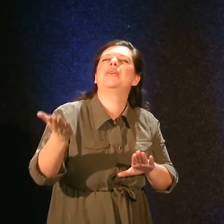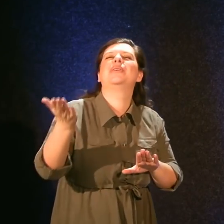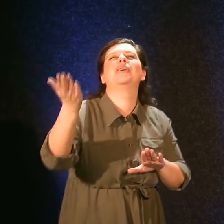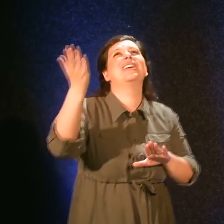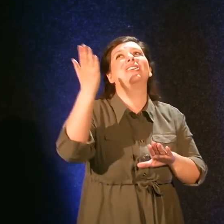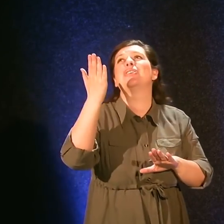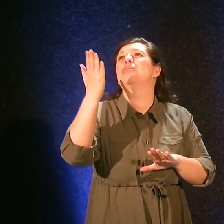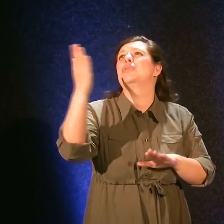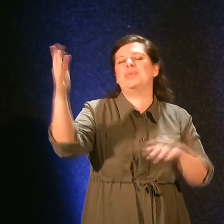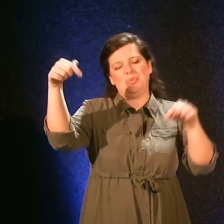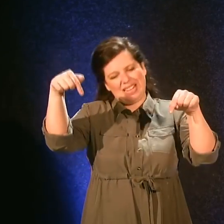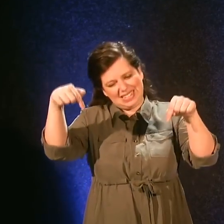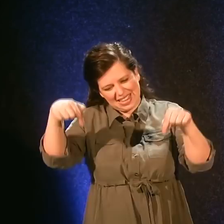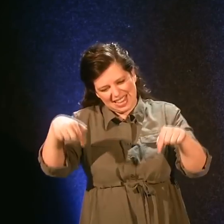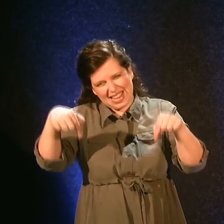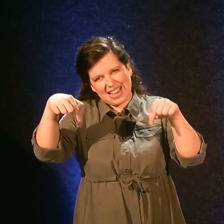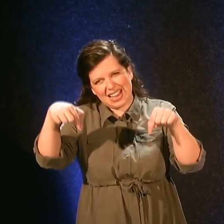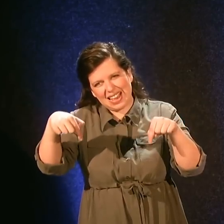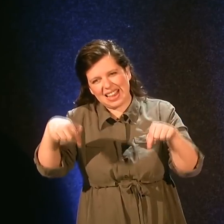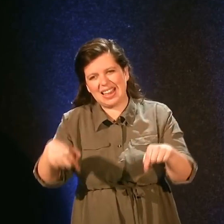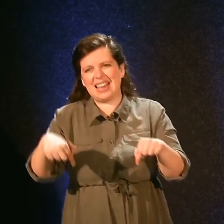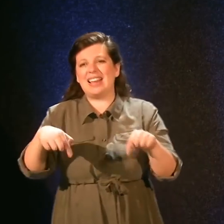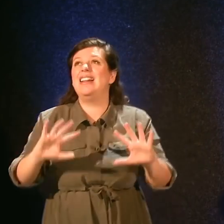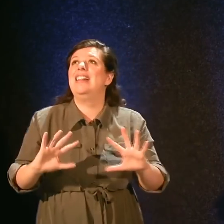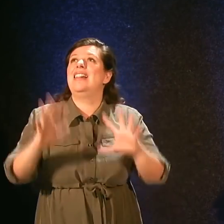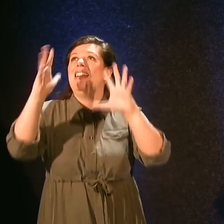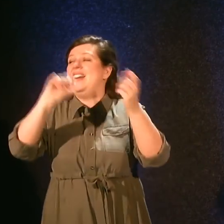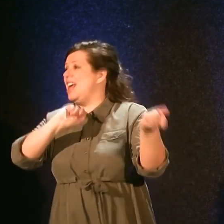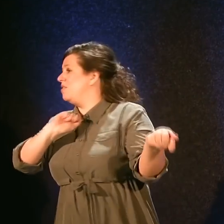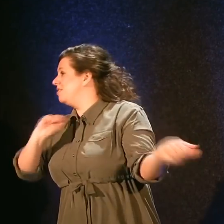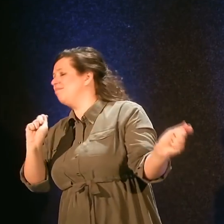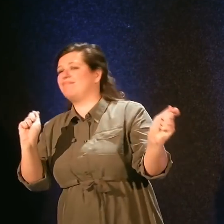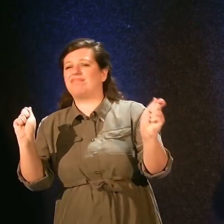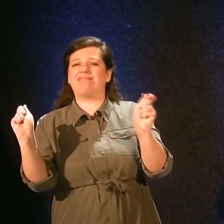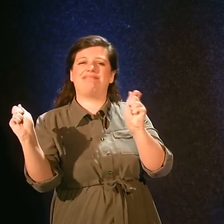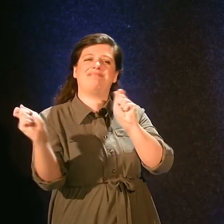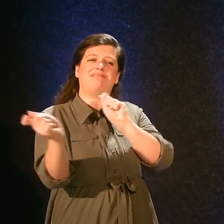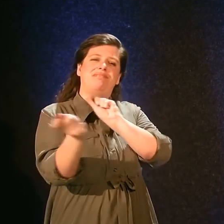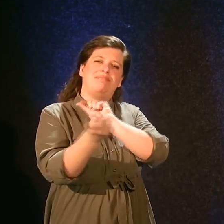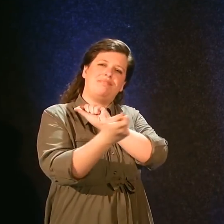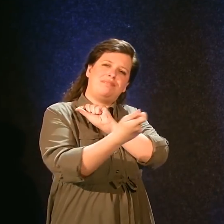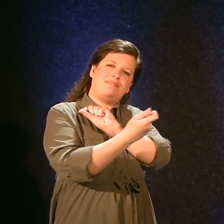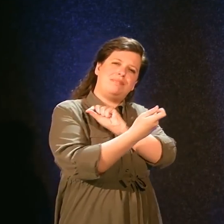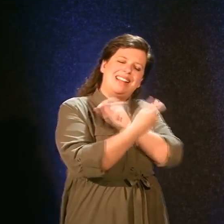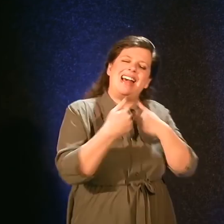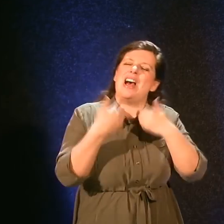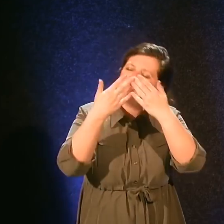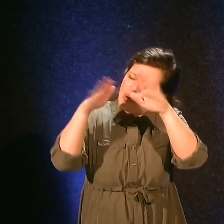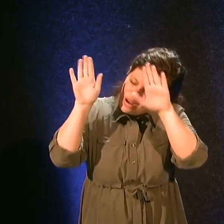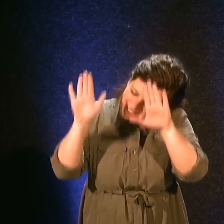You are here, turning lives around.